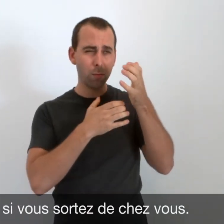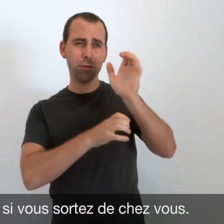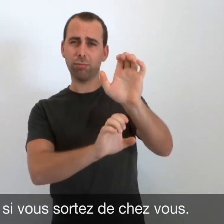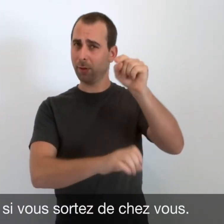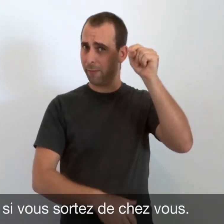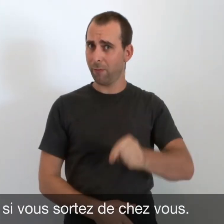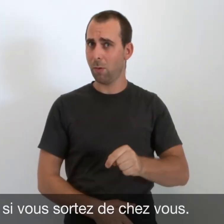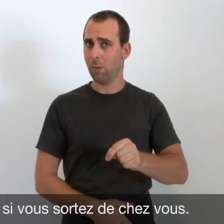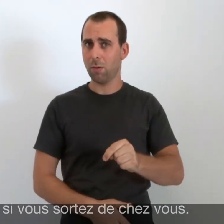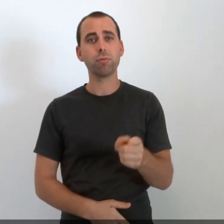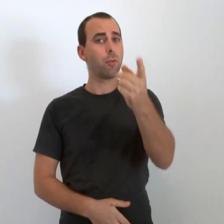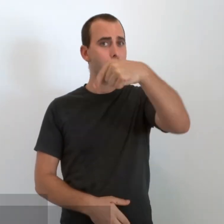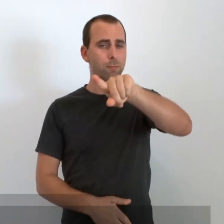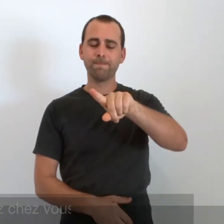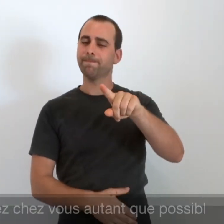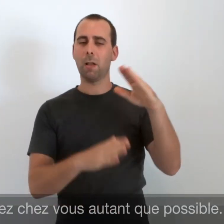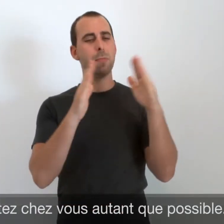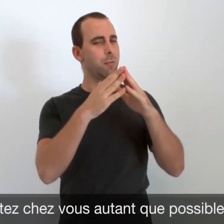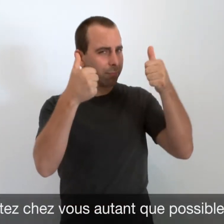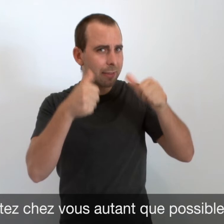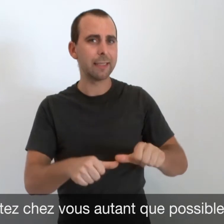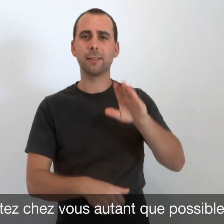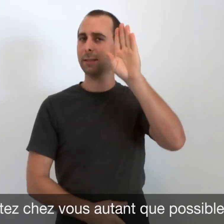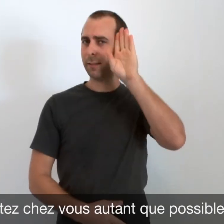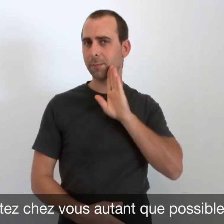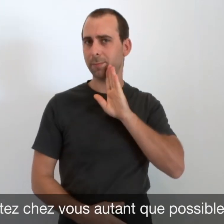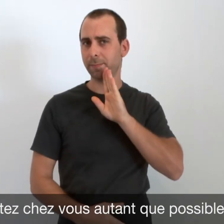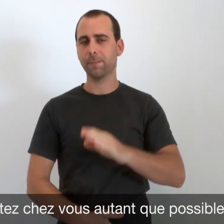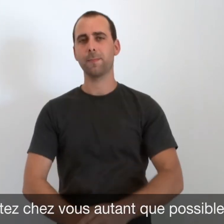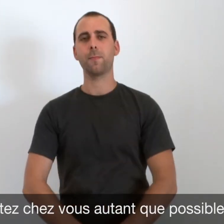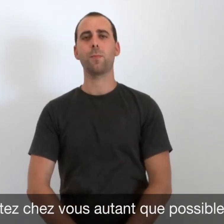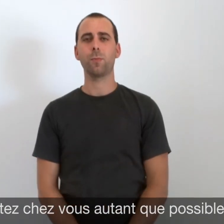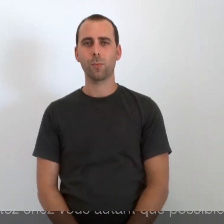Il est demandé à tous de rester chez vous autant que possible.